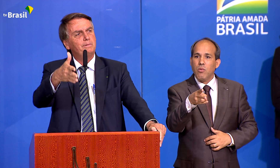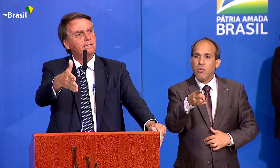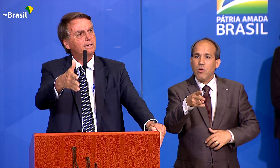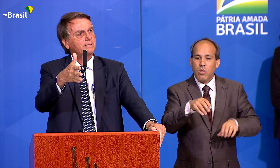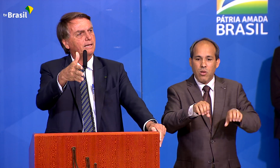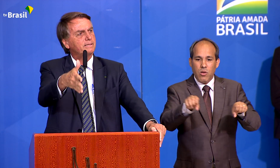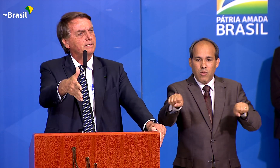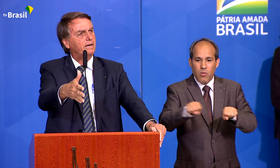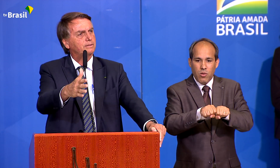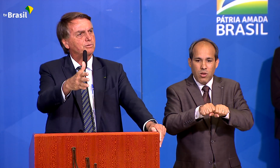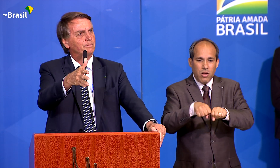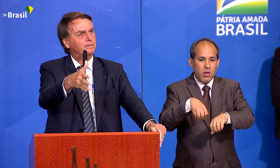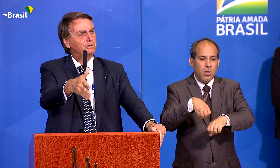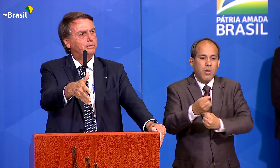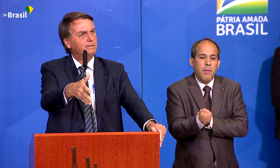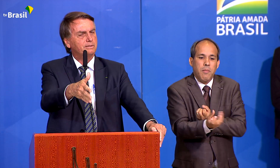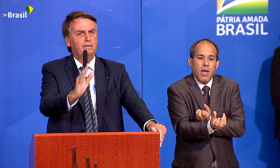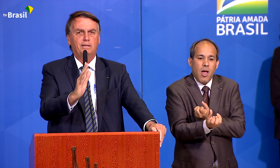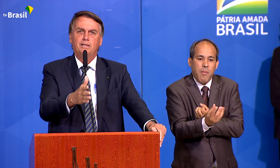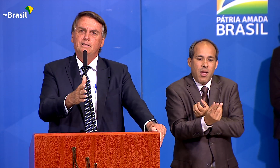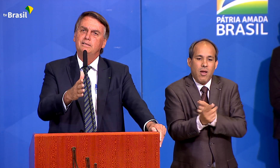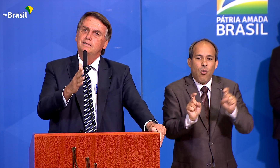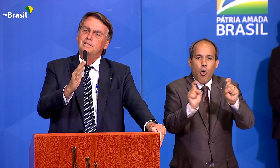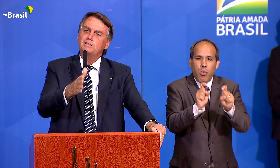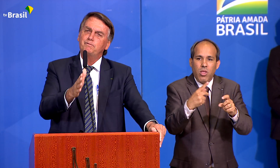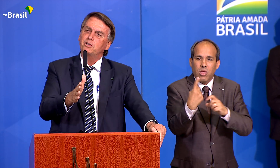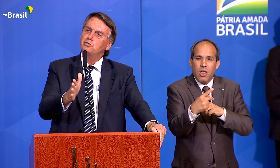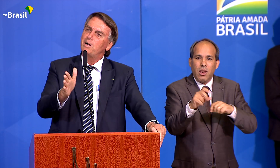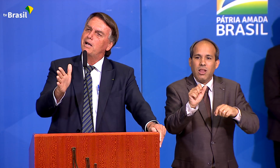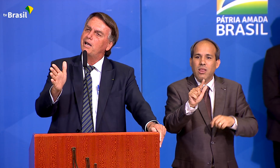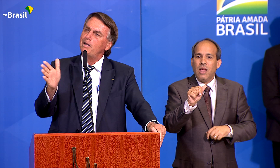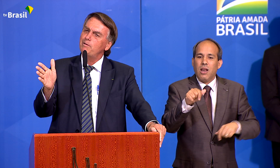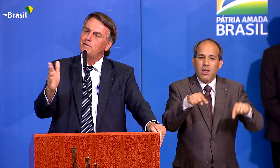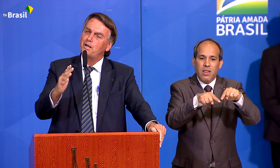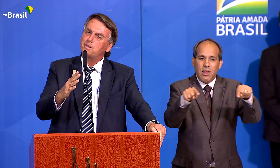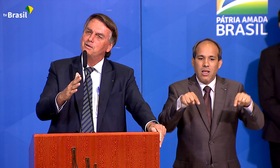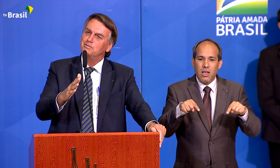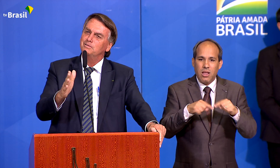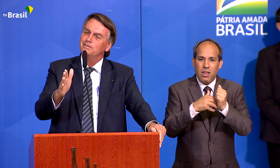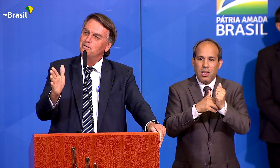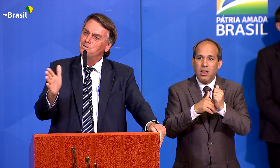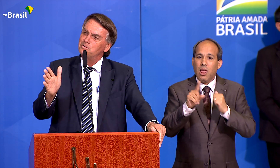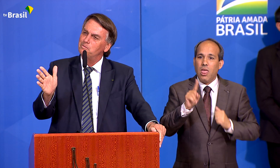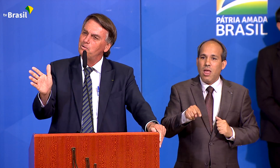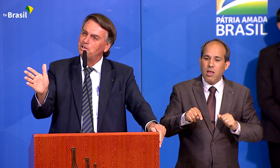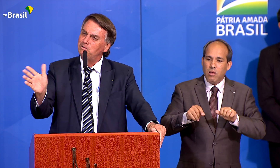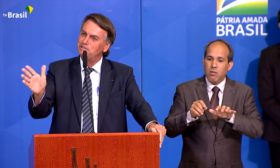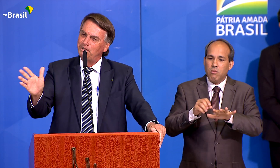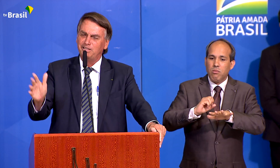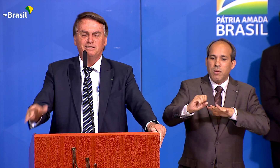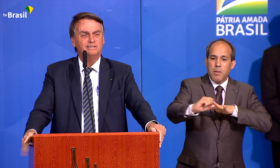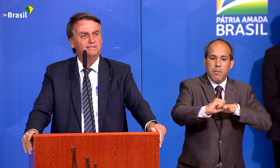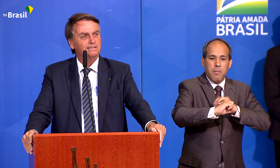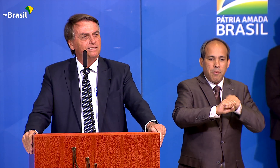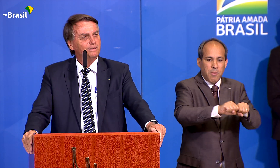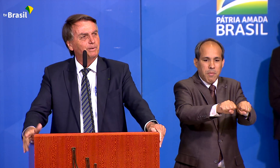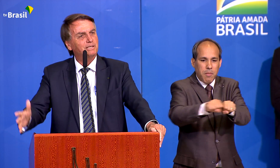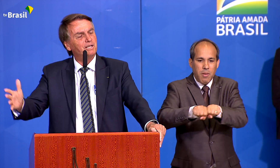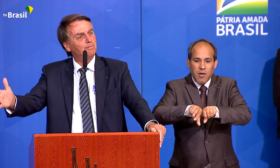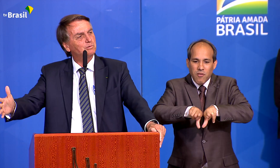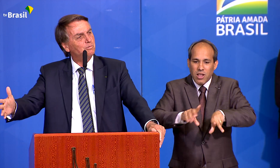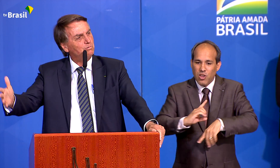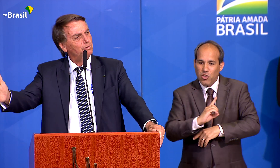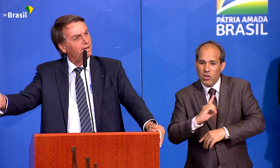que alimenta a sala secreta computadores seja feita uma ramificação um pouquinho a direita